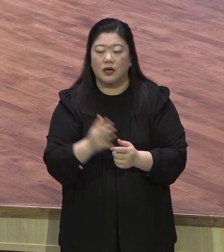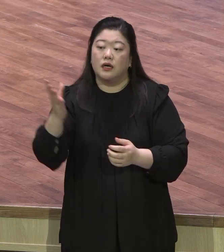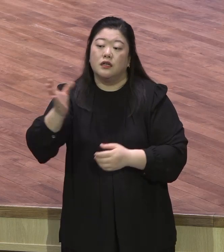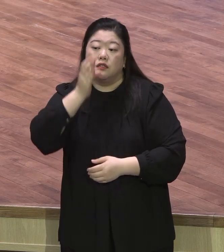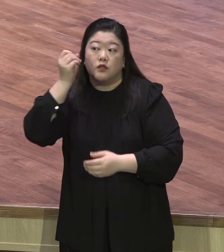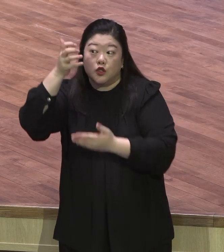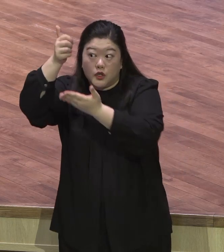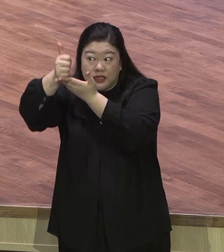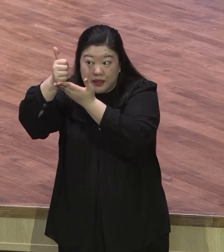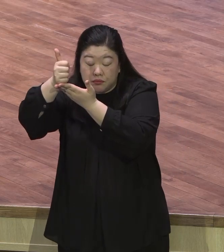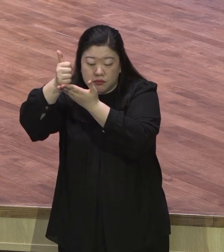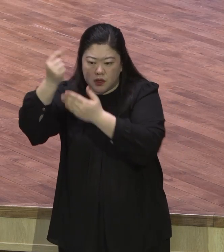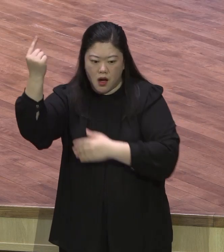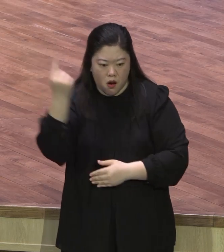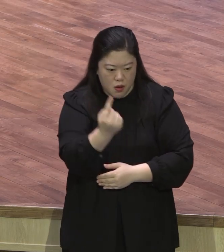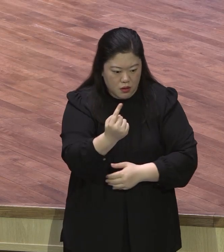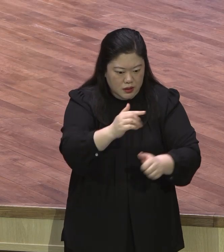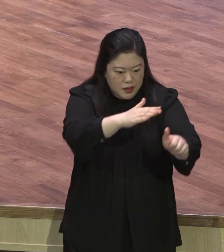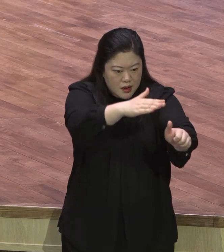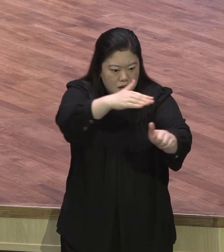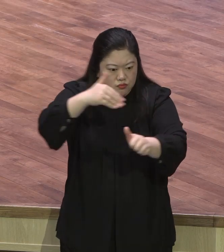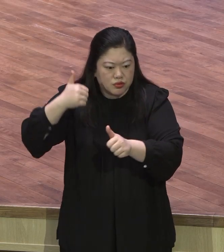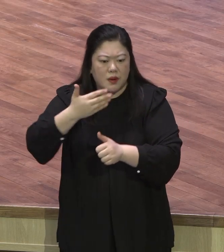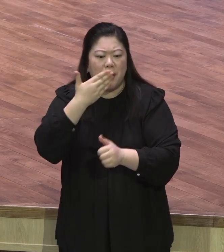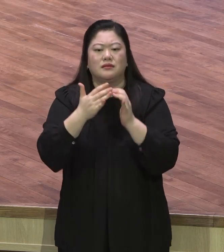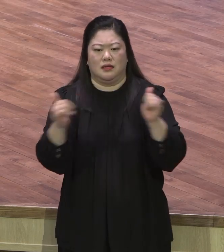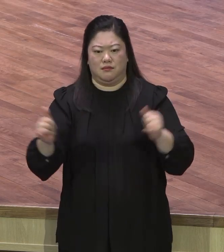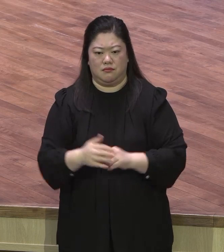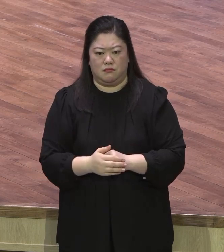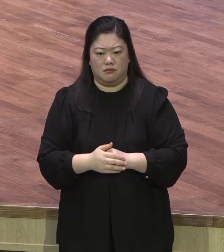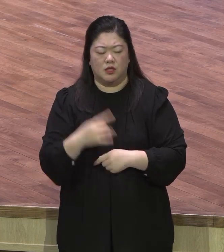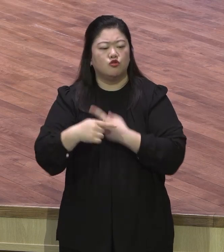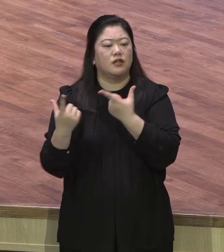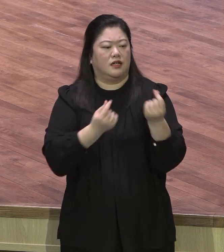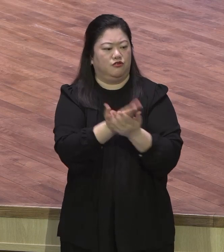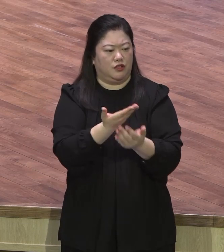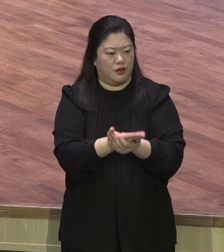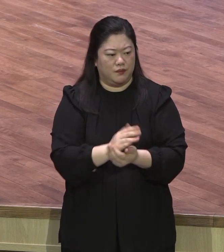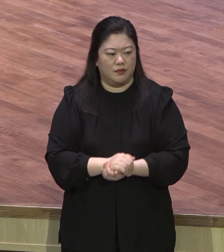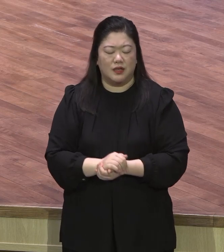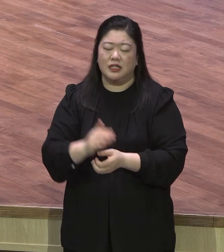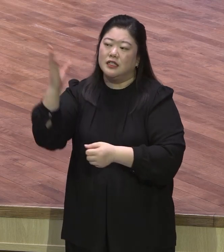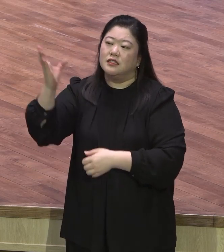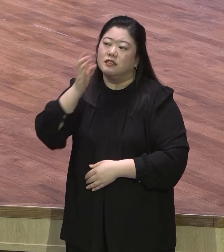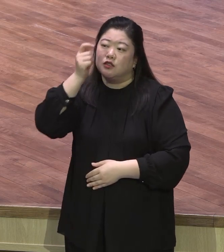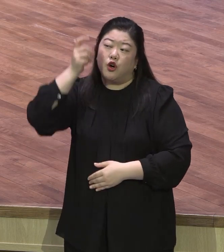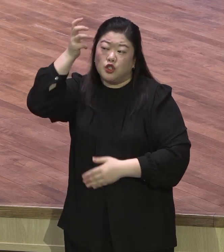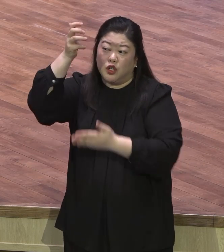수 있는 사람이다 따라서 성령이 서실 수 있는 사람